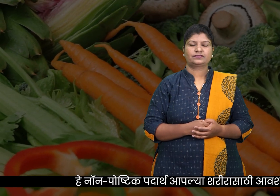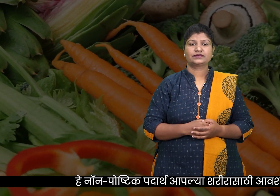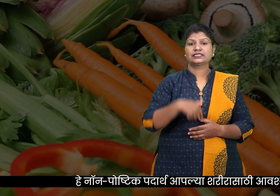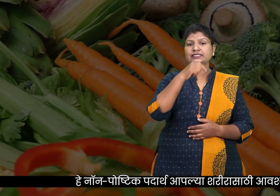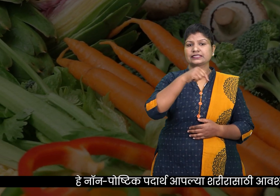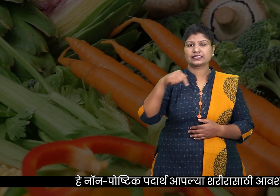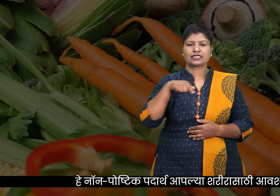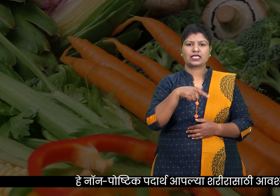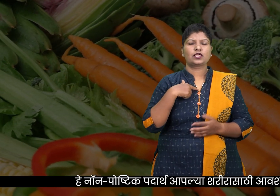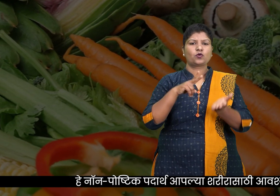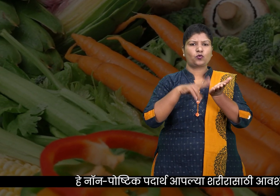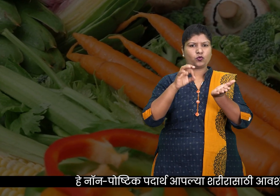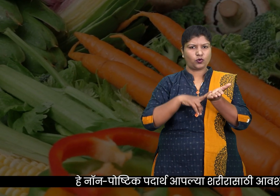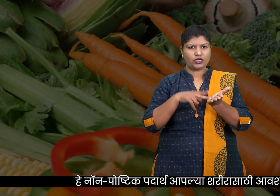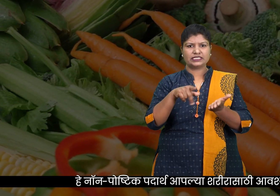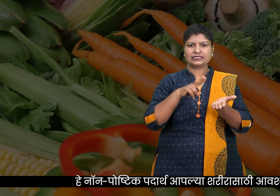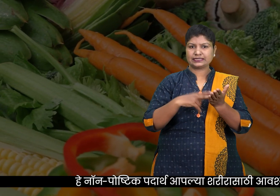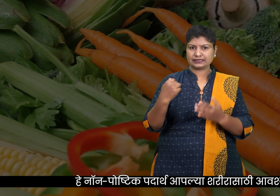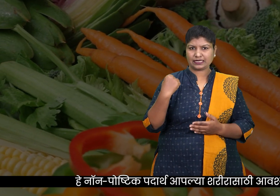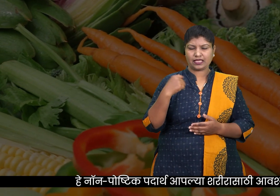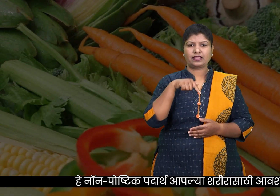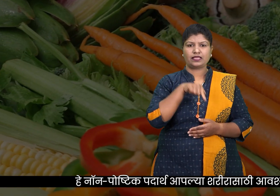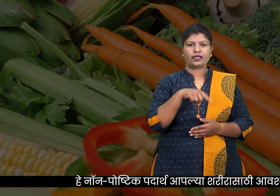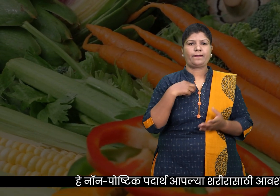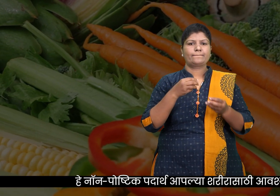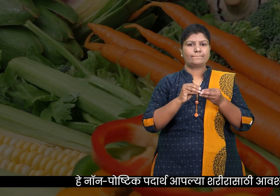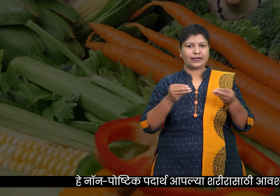हे नॉन पौष्टिक पदार्थ आपल्या शरीरासाठी आवश्यक आहेत.